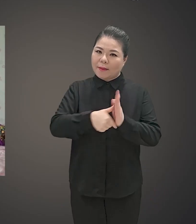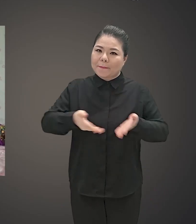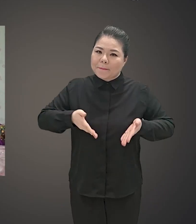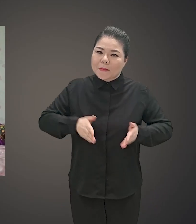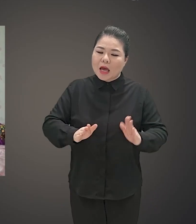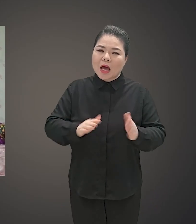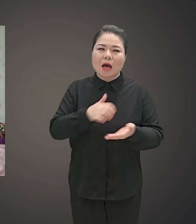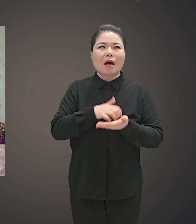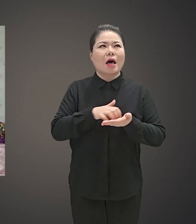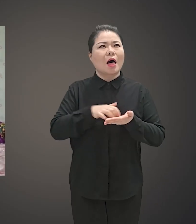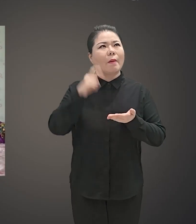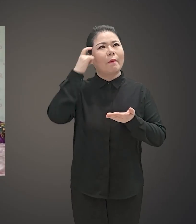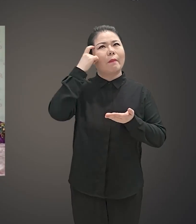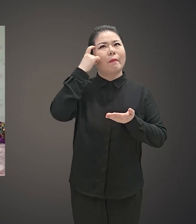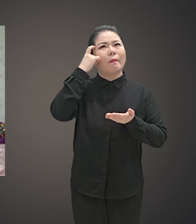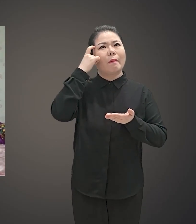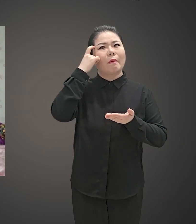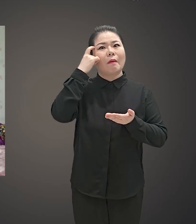42년생이니까